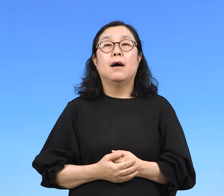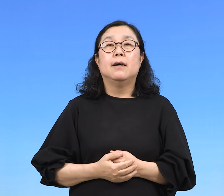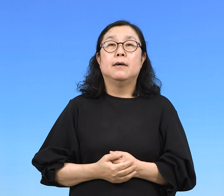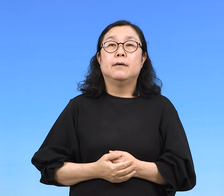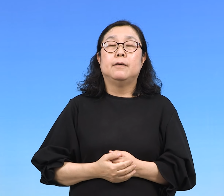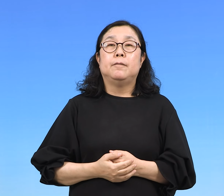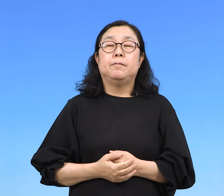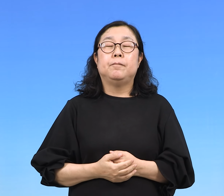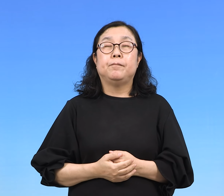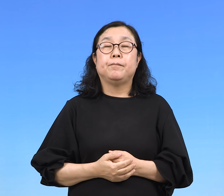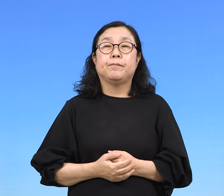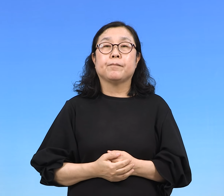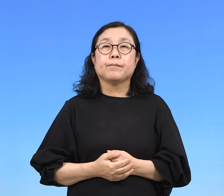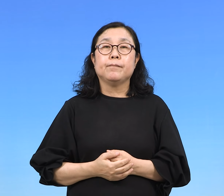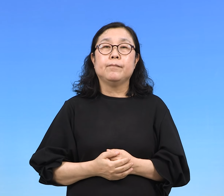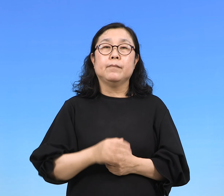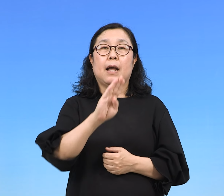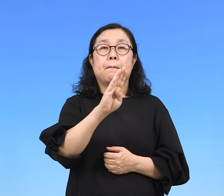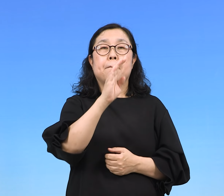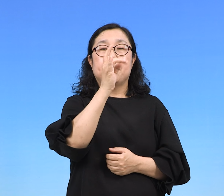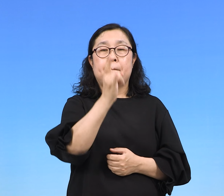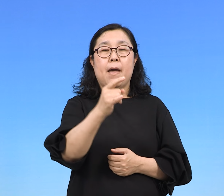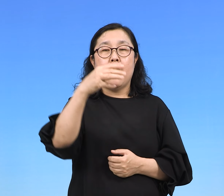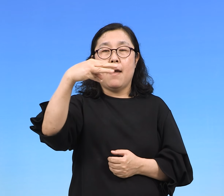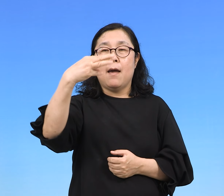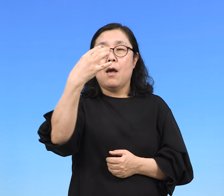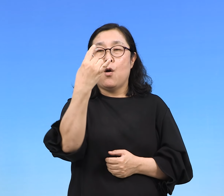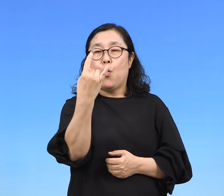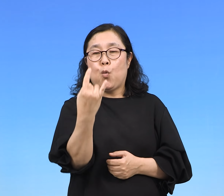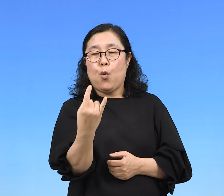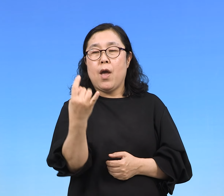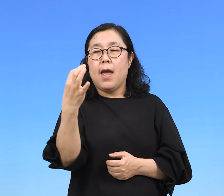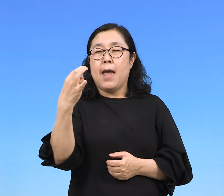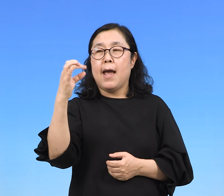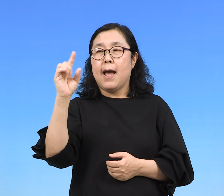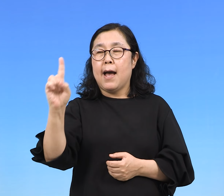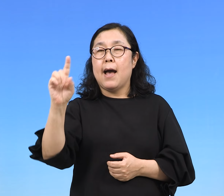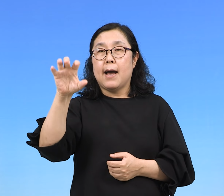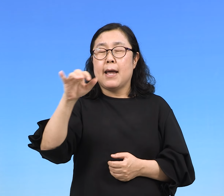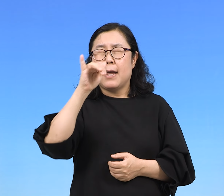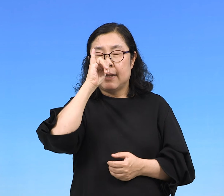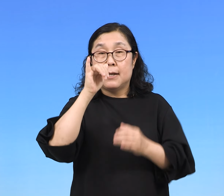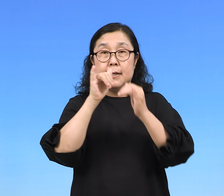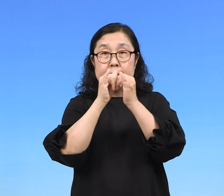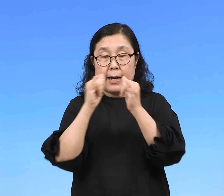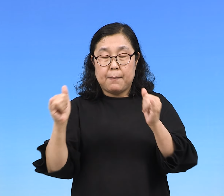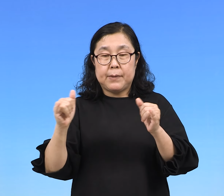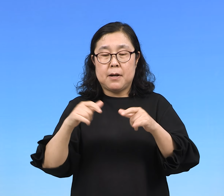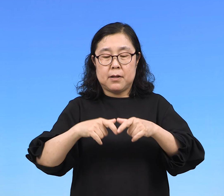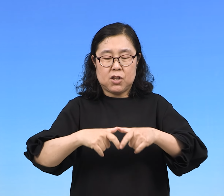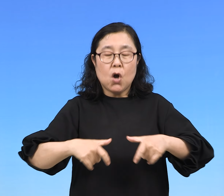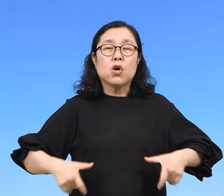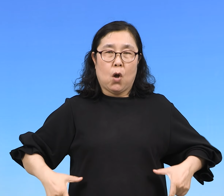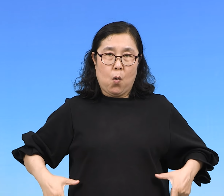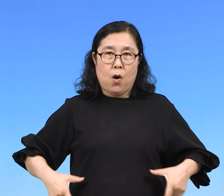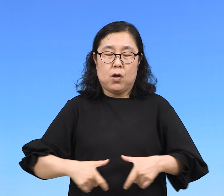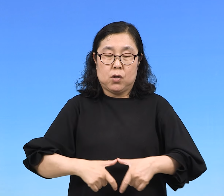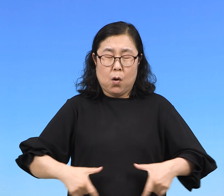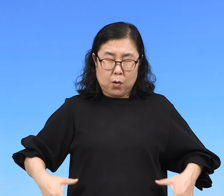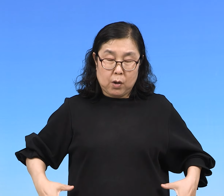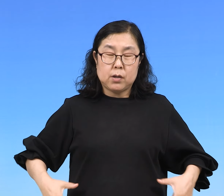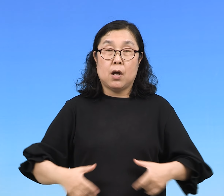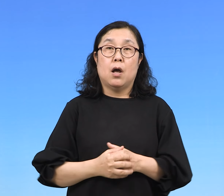사도행전 17장 11절에 베레아 사람들을 보십시오. 베레아에 있는 사람들은 데살로니가에 있는 사람들보다 더